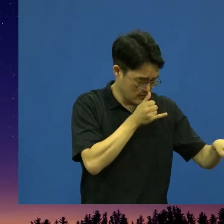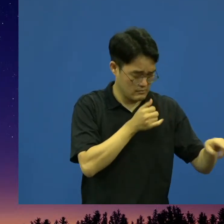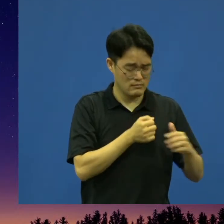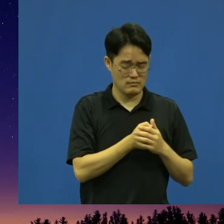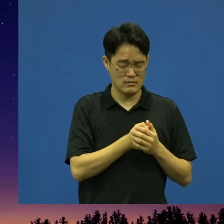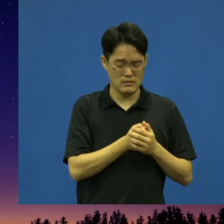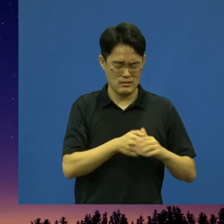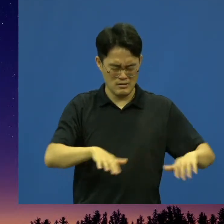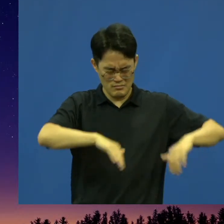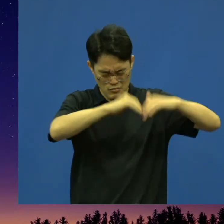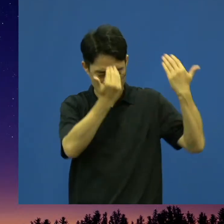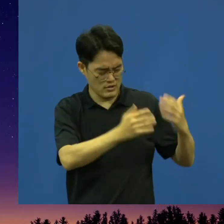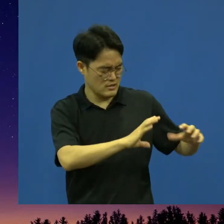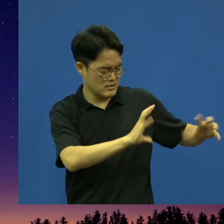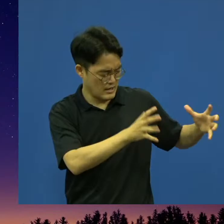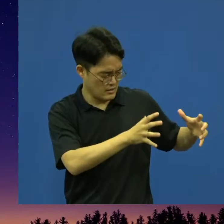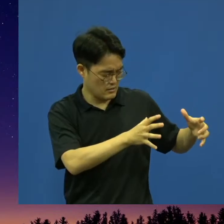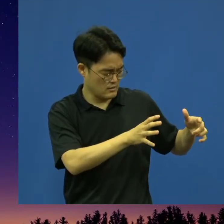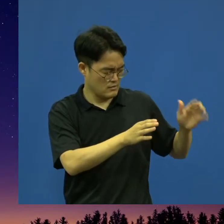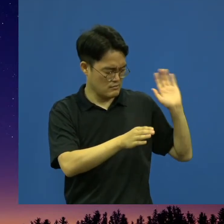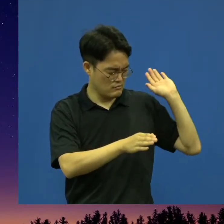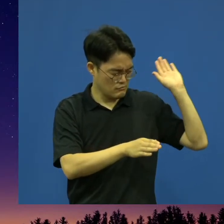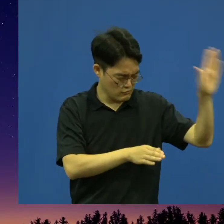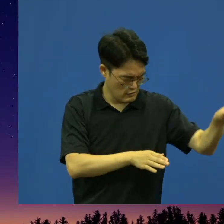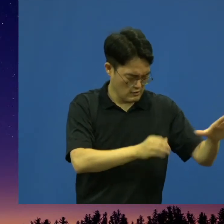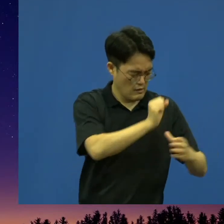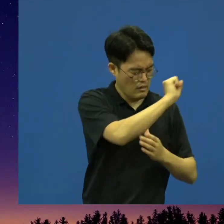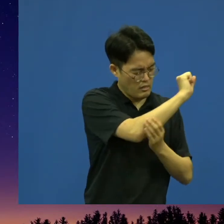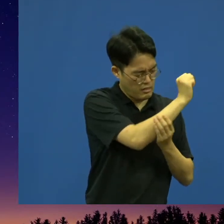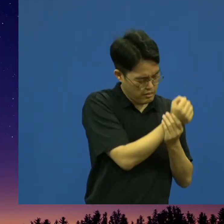이 모든 나라들이 때가 되면 다 쇠하여지고